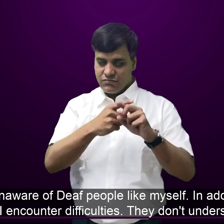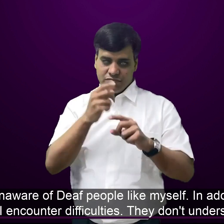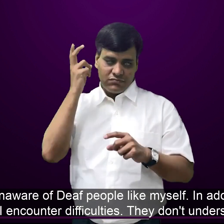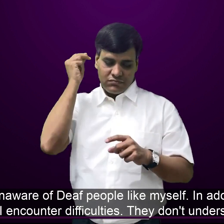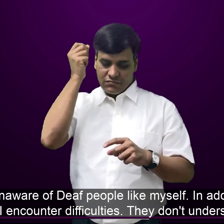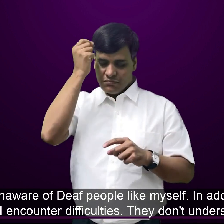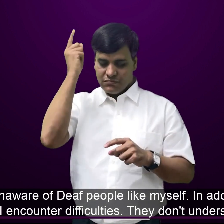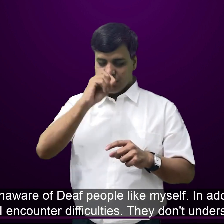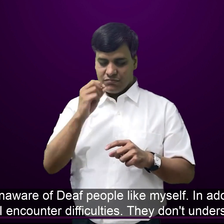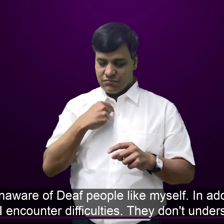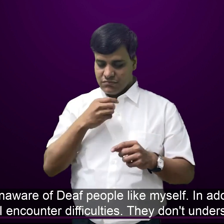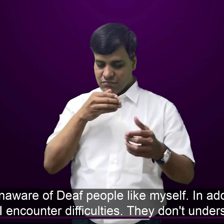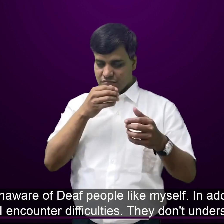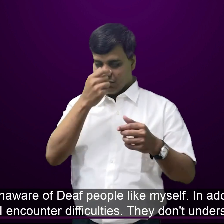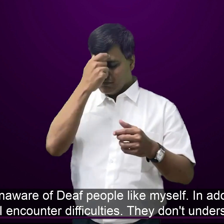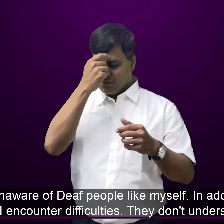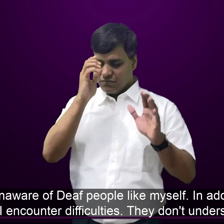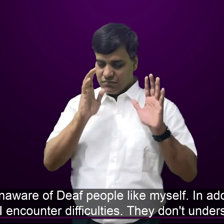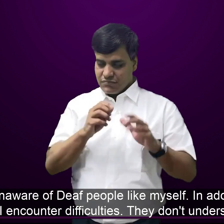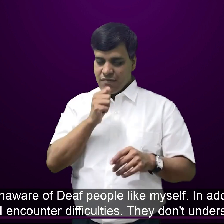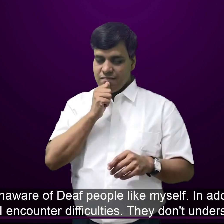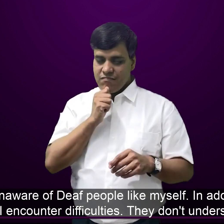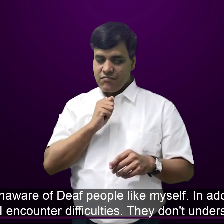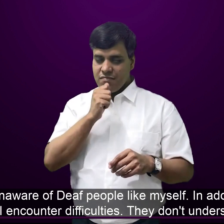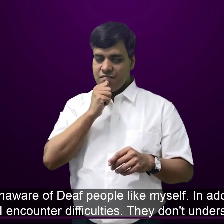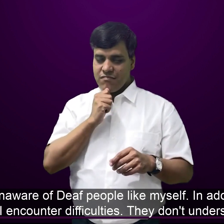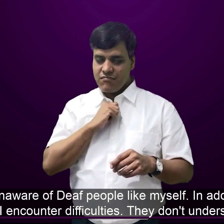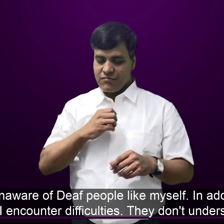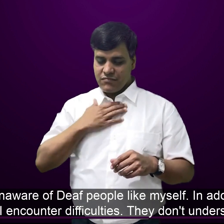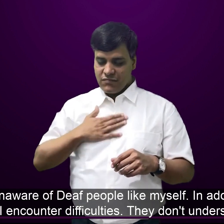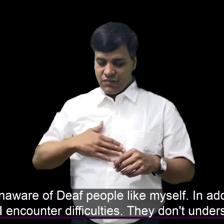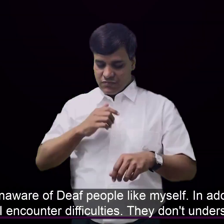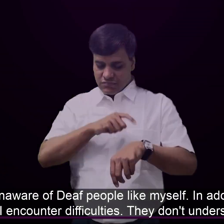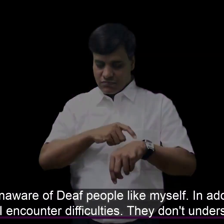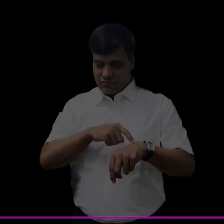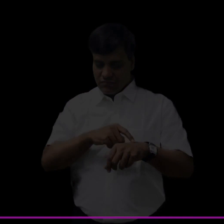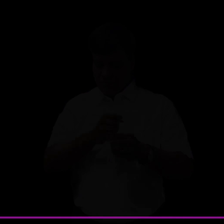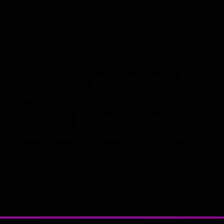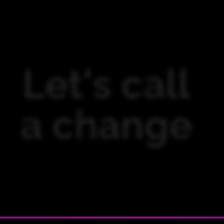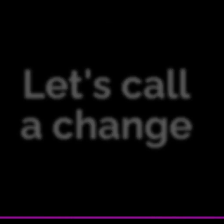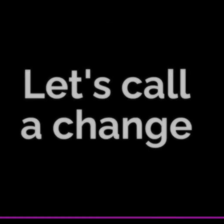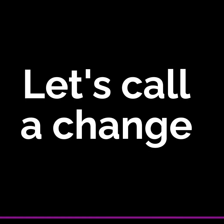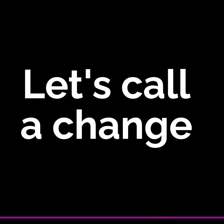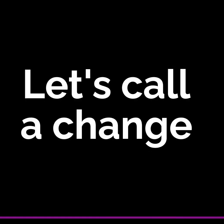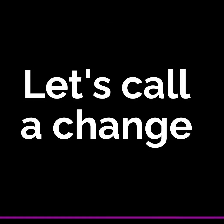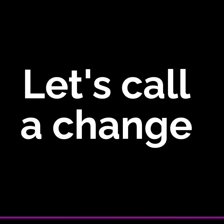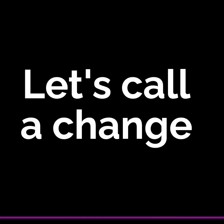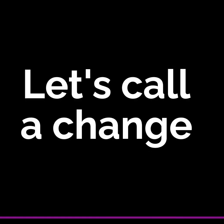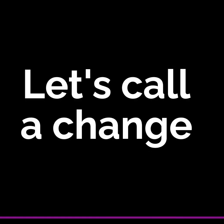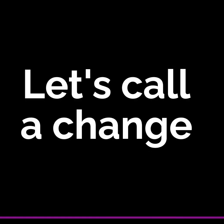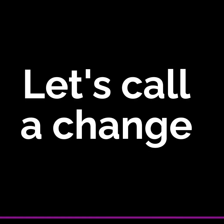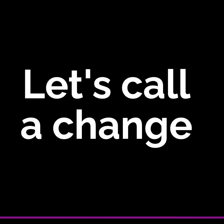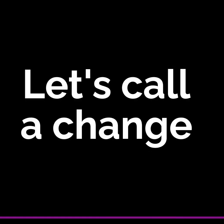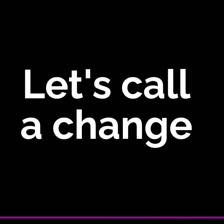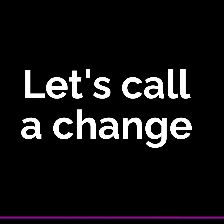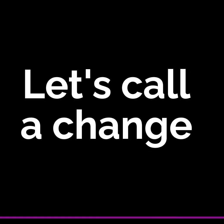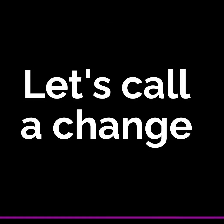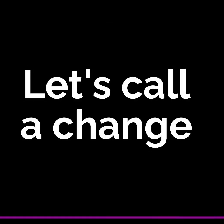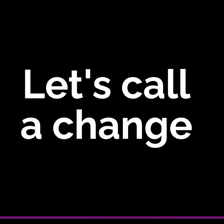को नहीं समझ पाते हैं, और मैं एक दृष्टिबाधित बधिर इंसान हूँ। कई सारी मुश्किलों का हमें